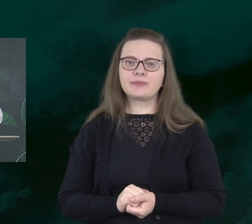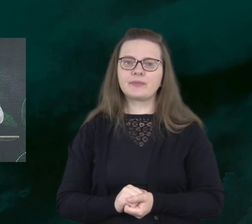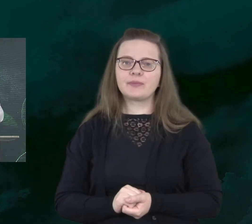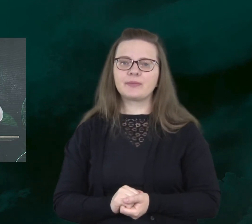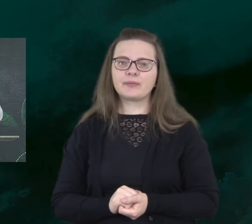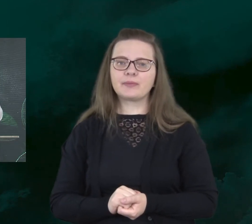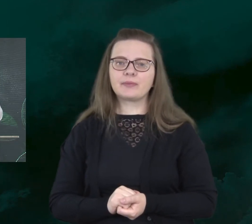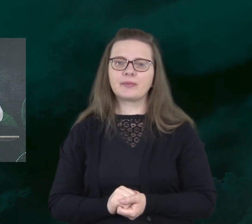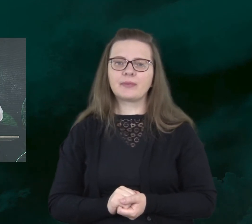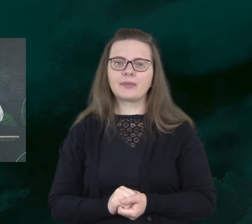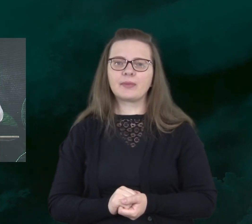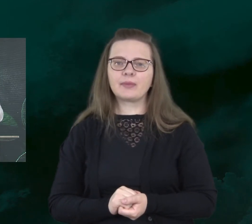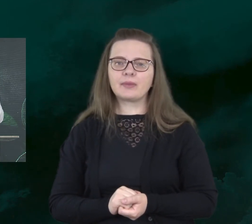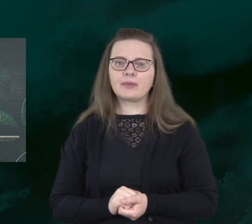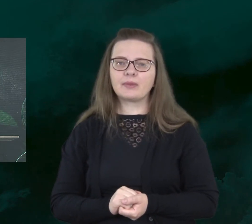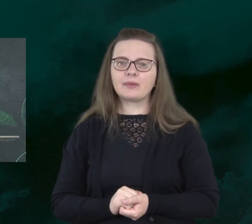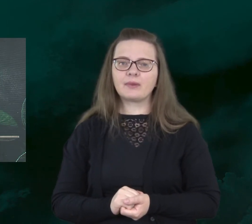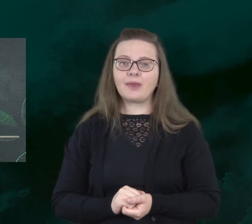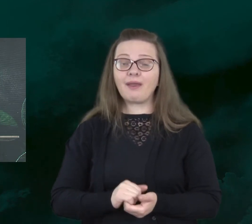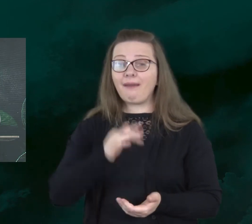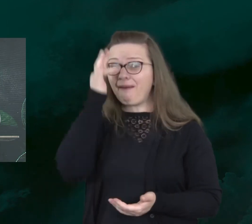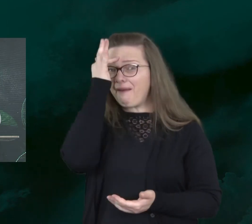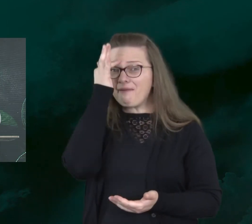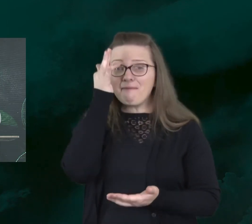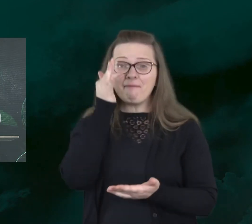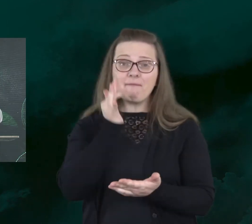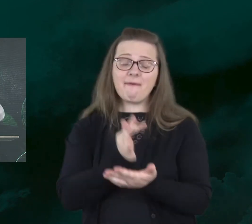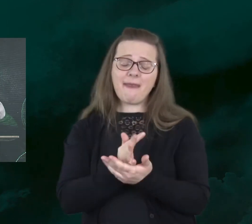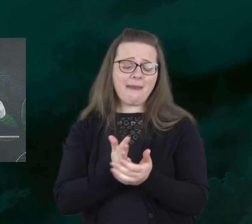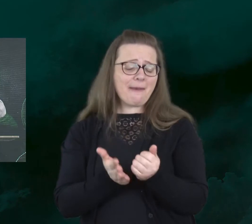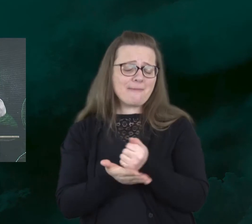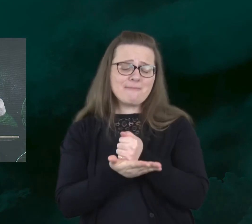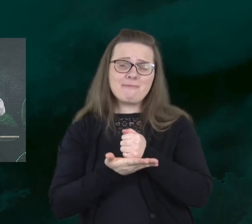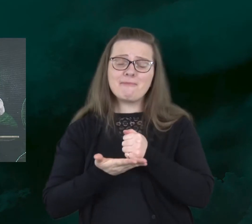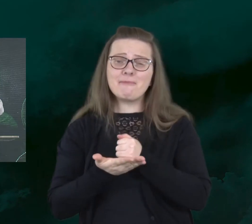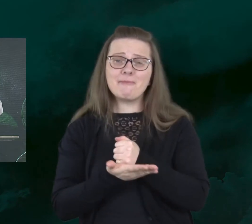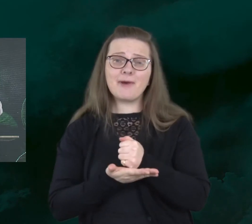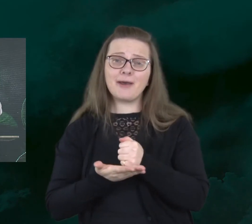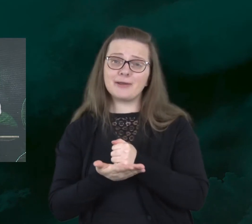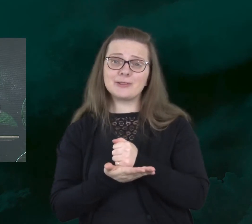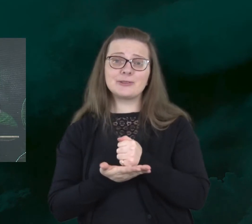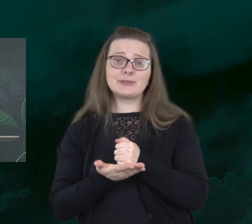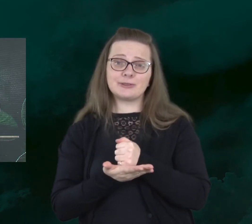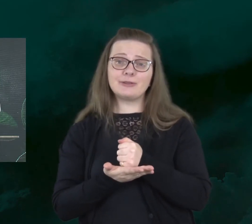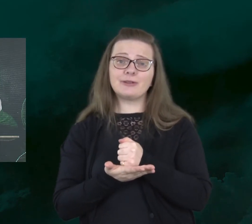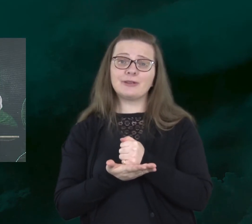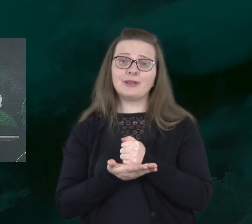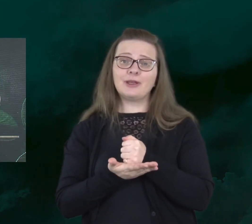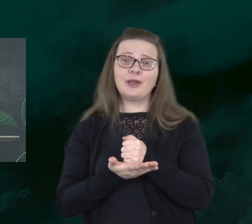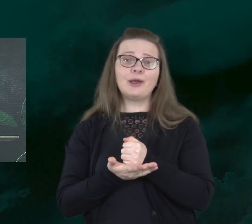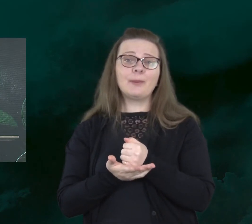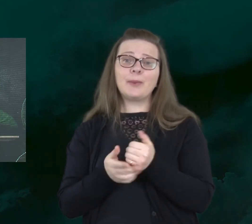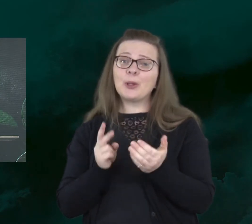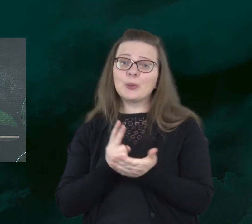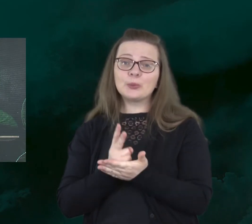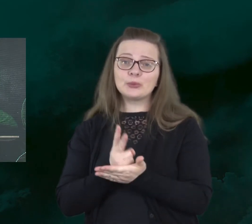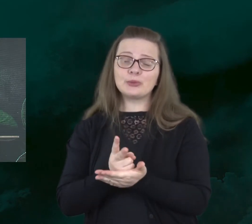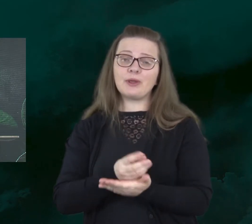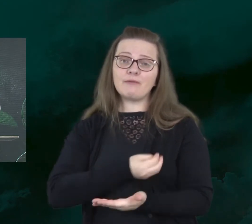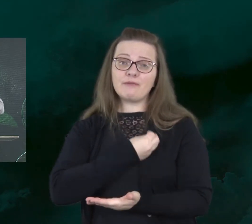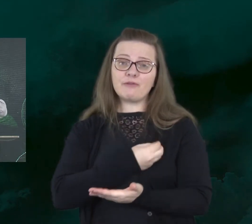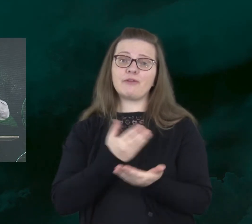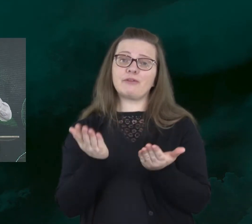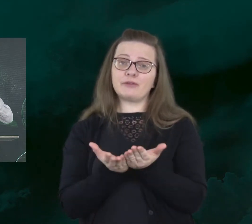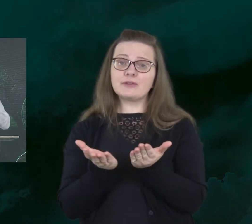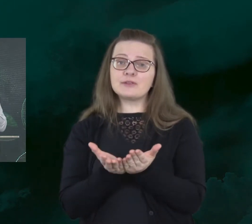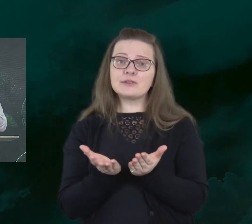como é que fala? Ela é fundamental. E você recebendo pela fé, é como um canal, como uma